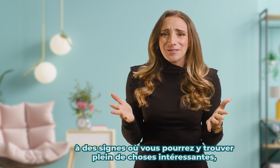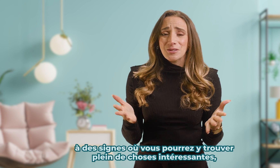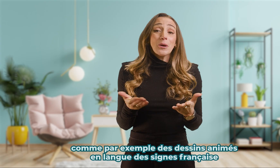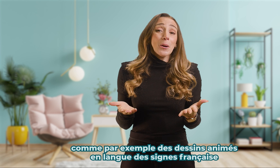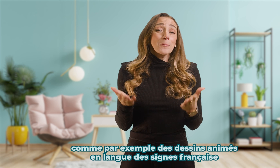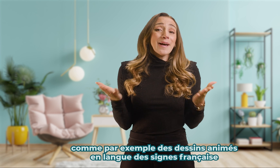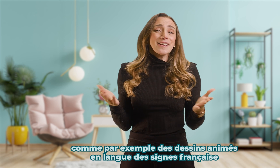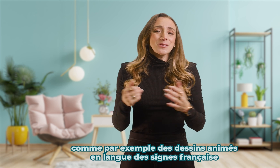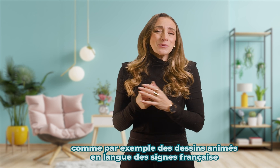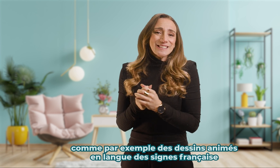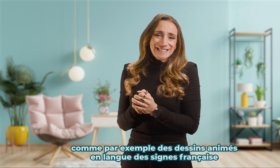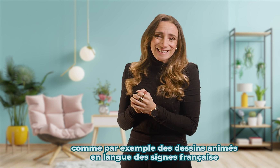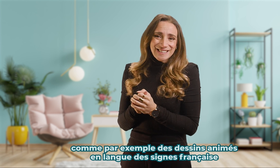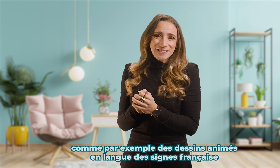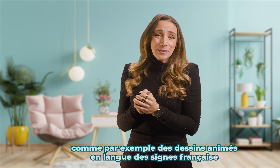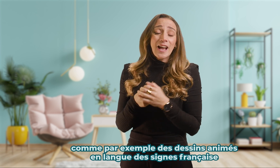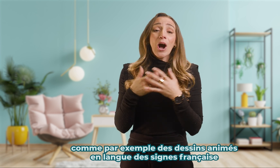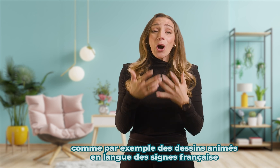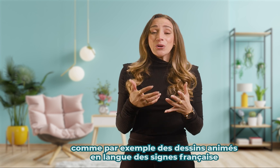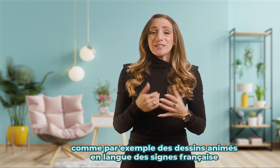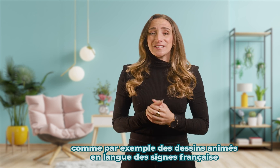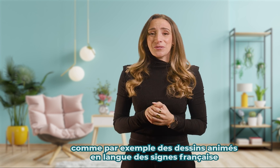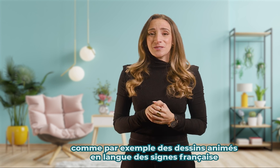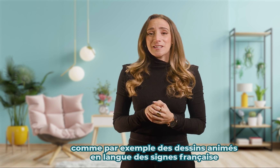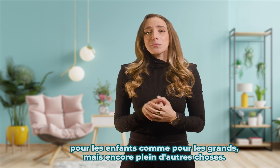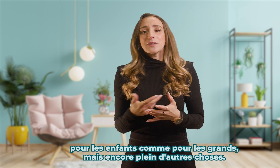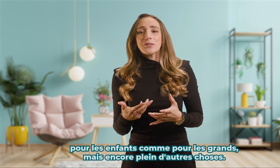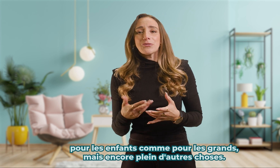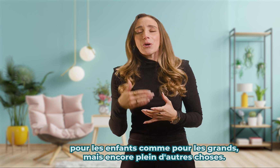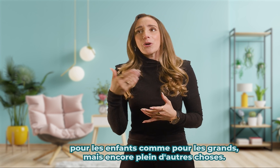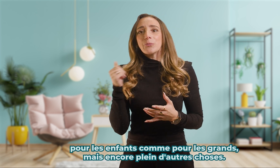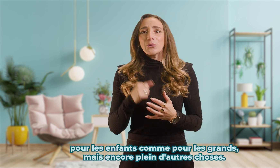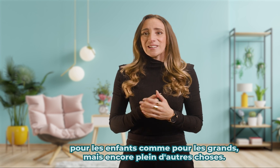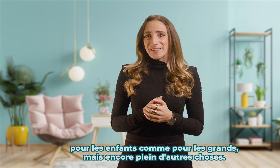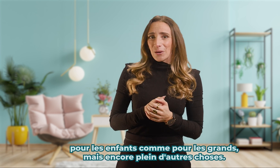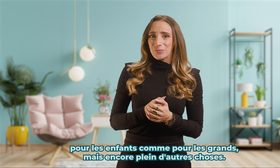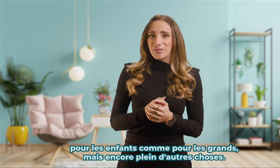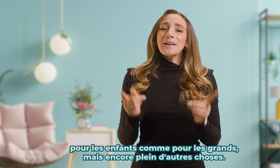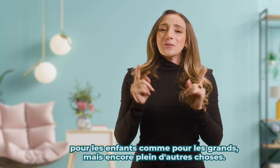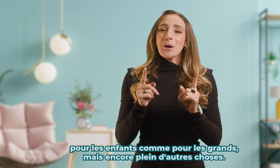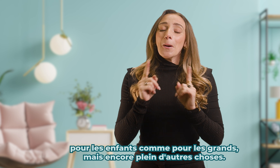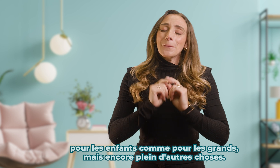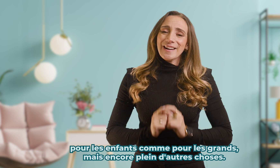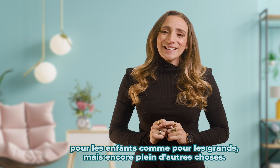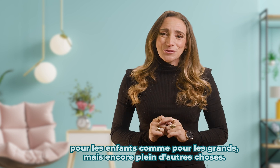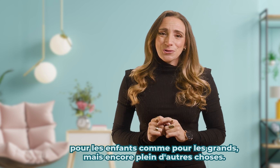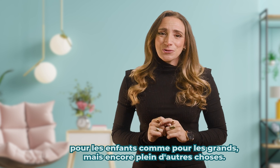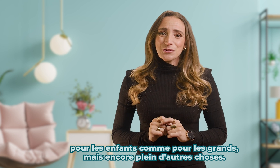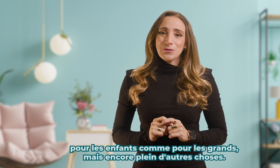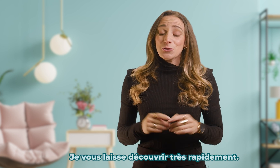intéressantes, comme par exemple des dessins animés en langue des signes française pour les enfants comme pour les grands. Mais encore plein d'autres choses. Je